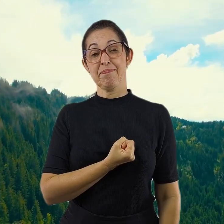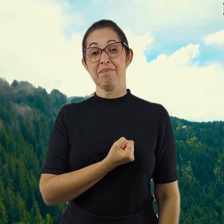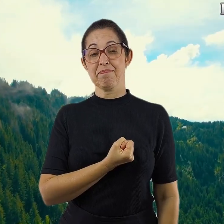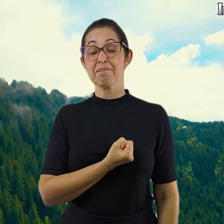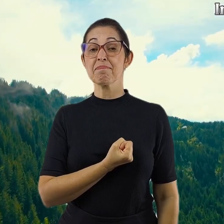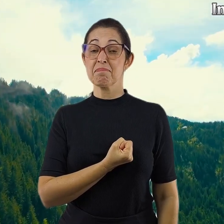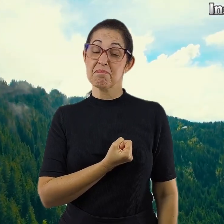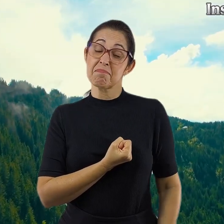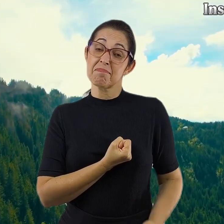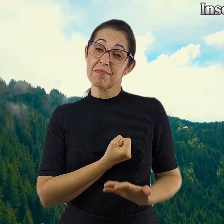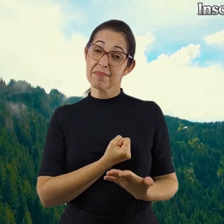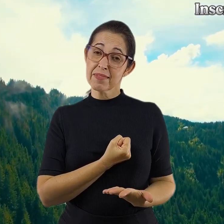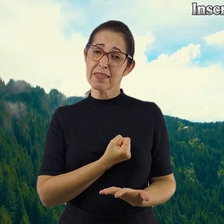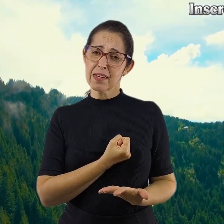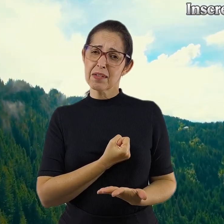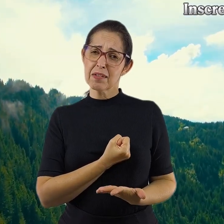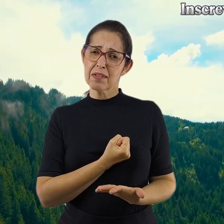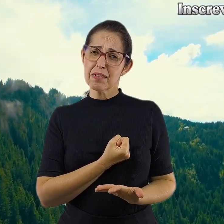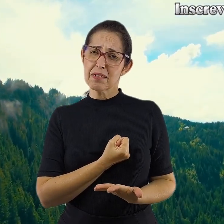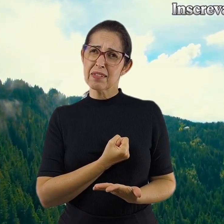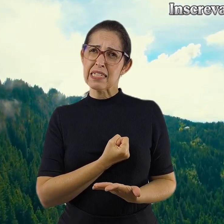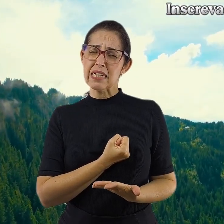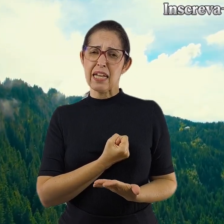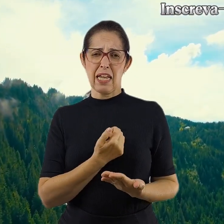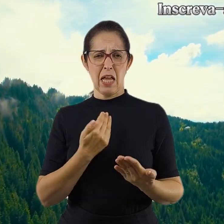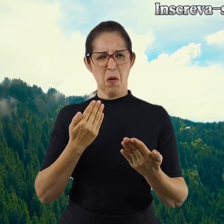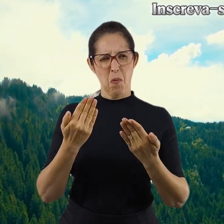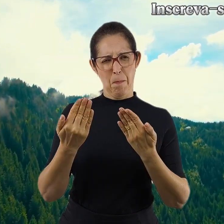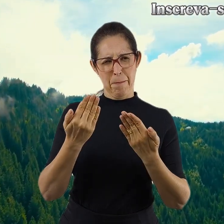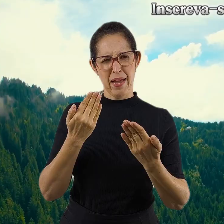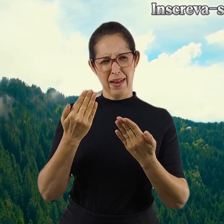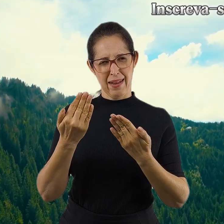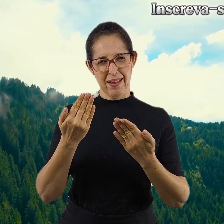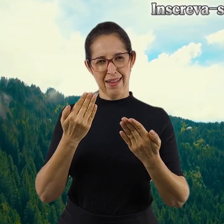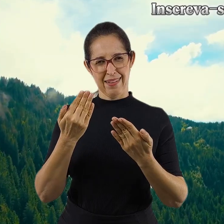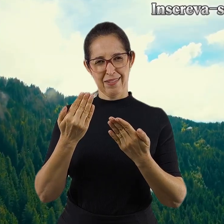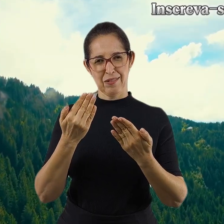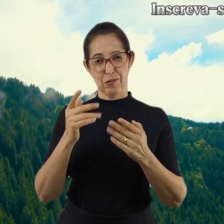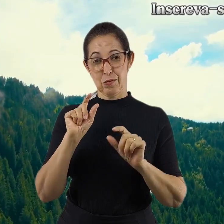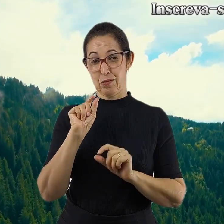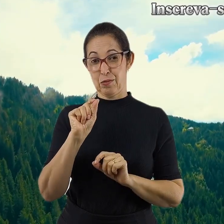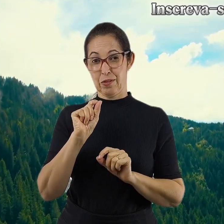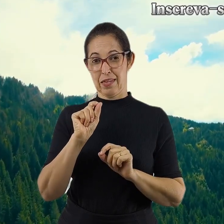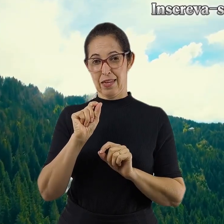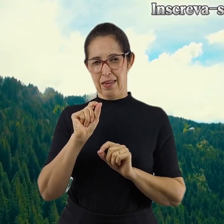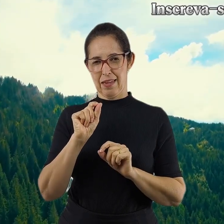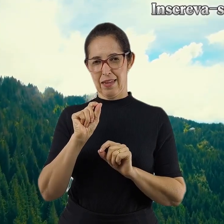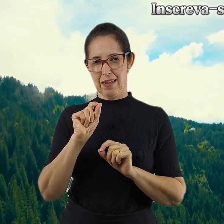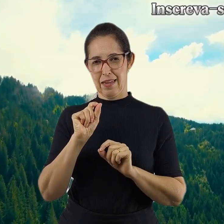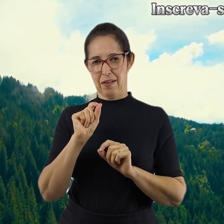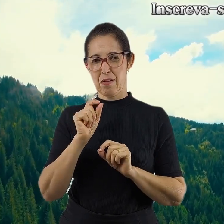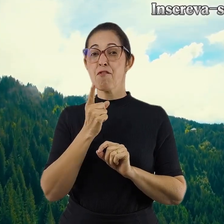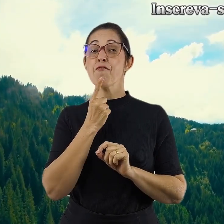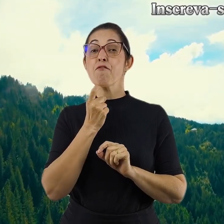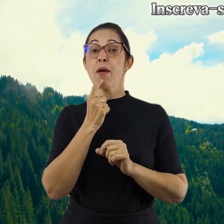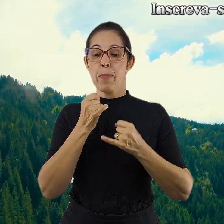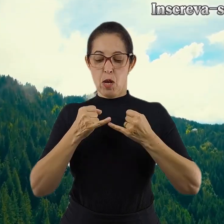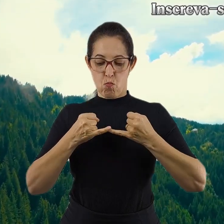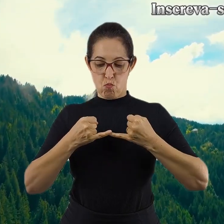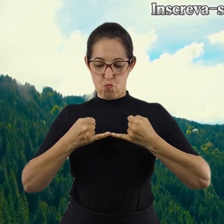E didaticamente é como um fio escarlate que vai unindo todos